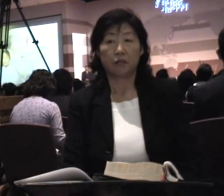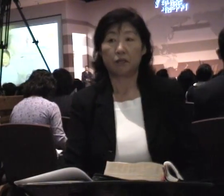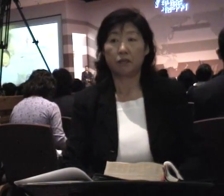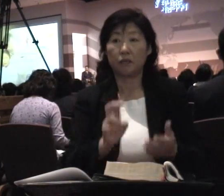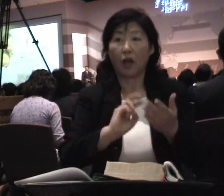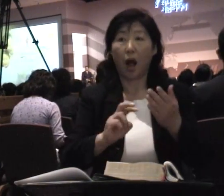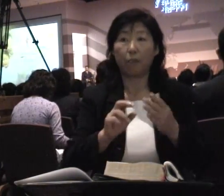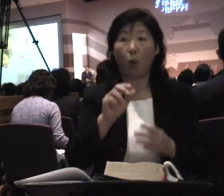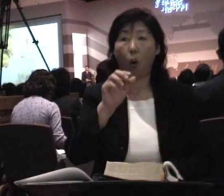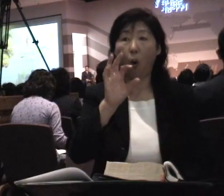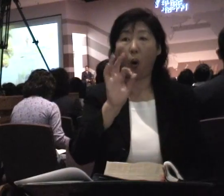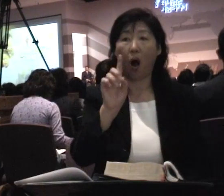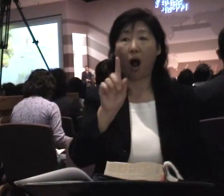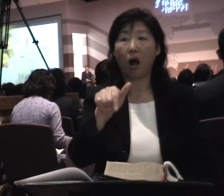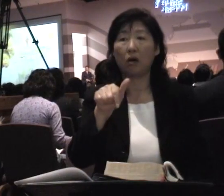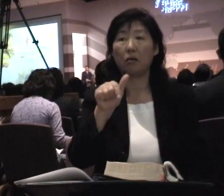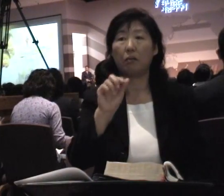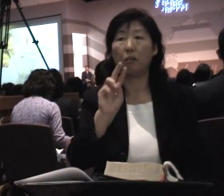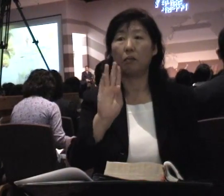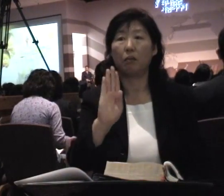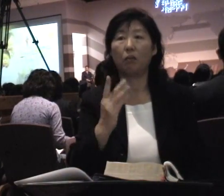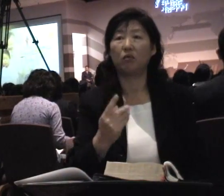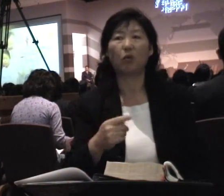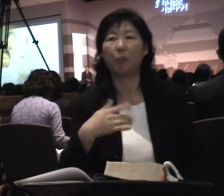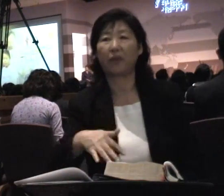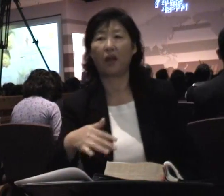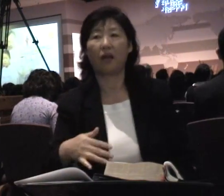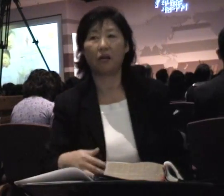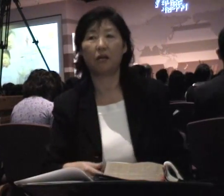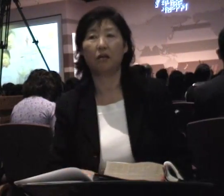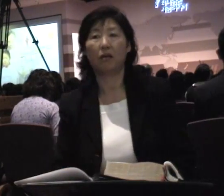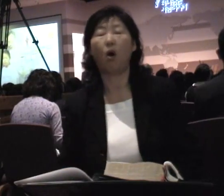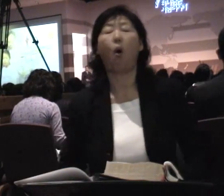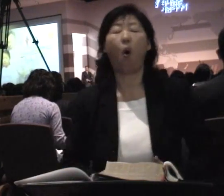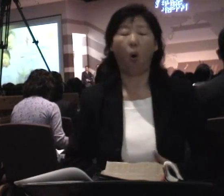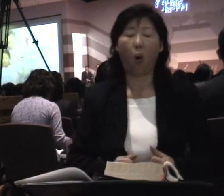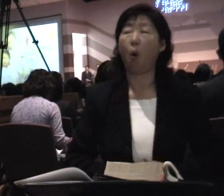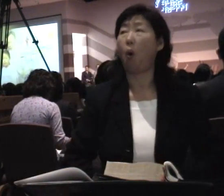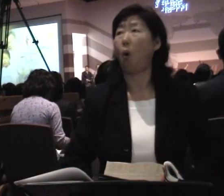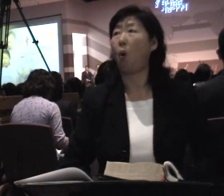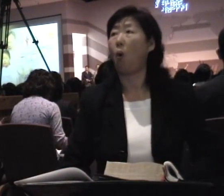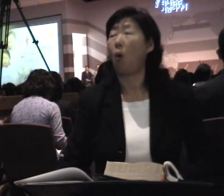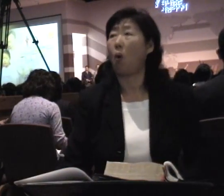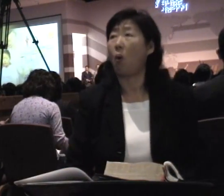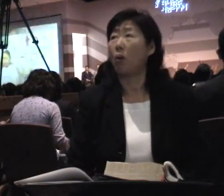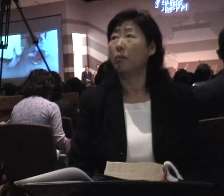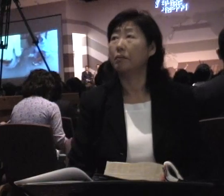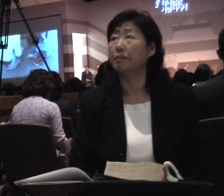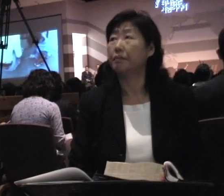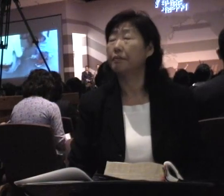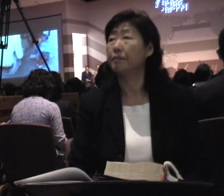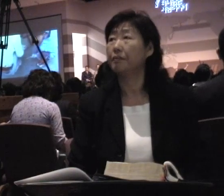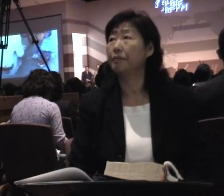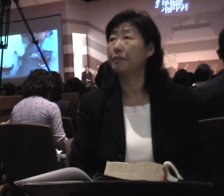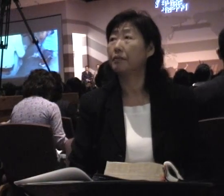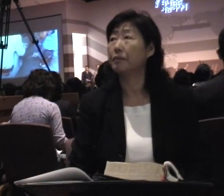선도 있고 굉장히 우리 교회를 생각하면 사랑과 활력이